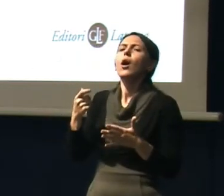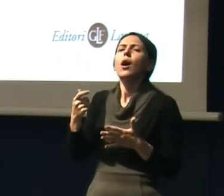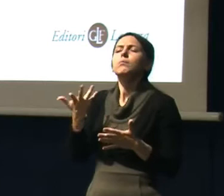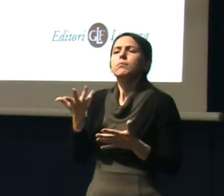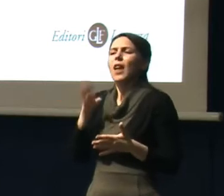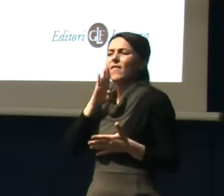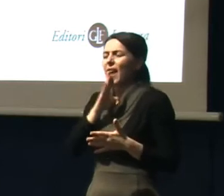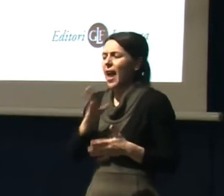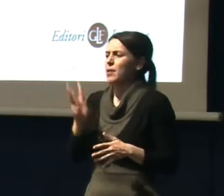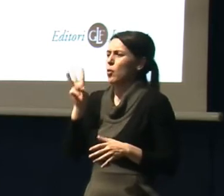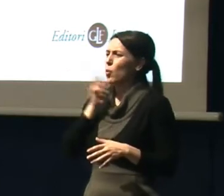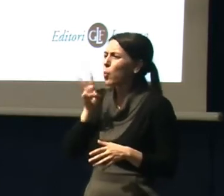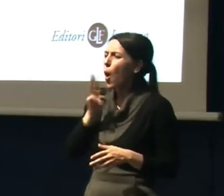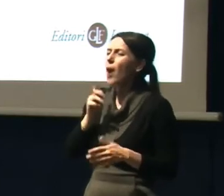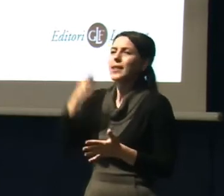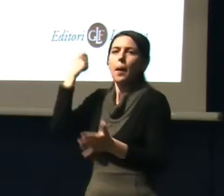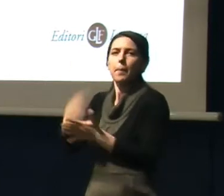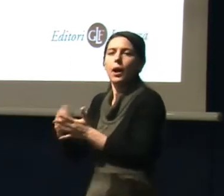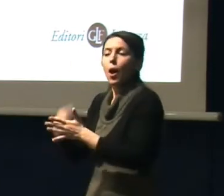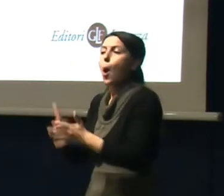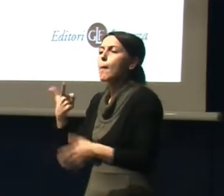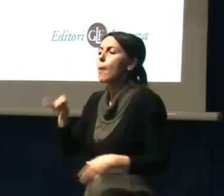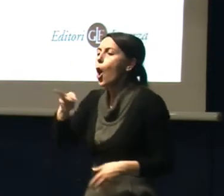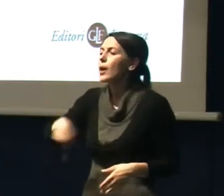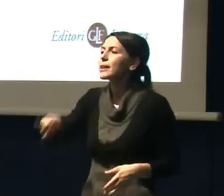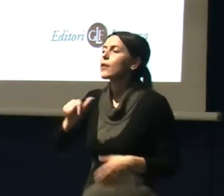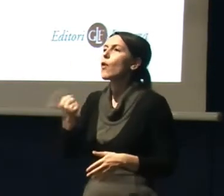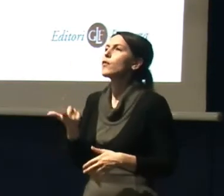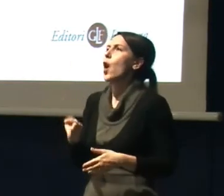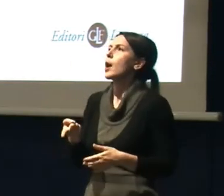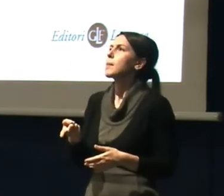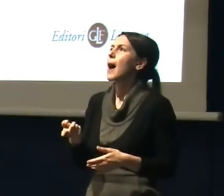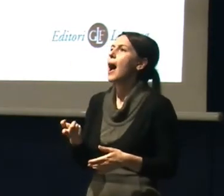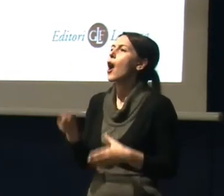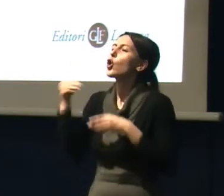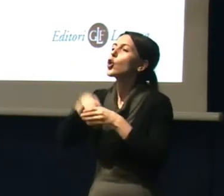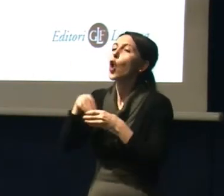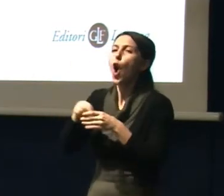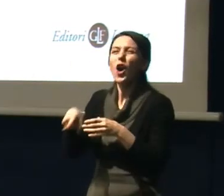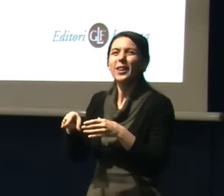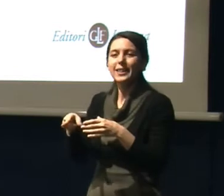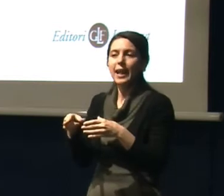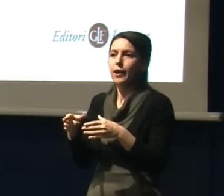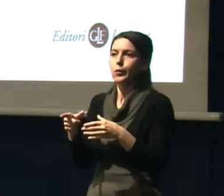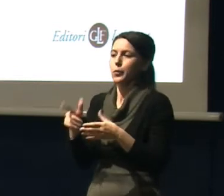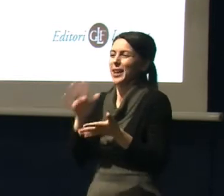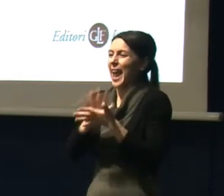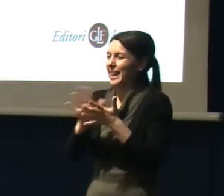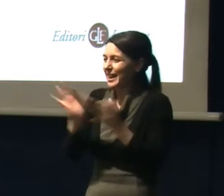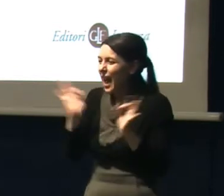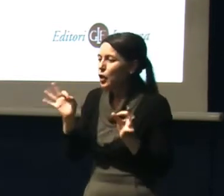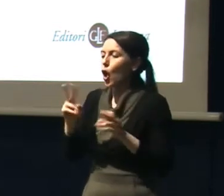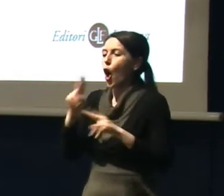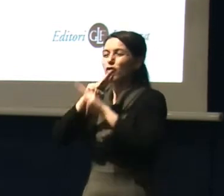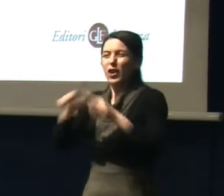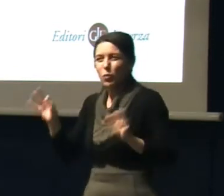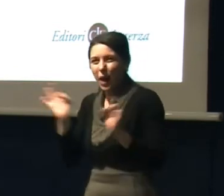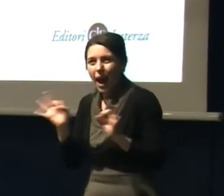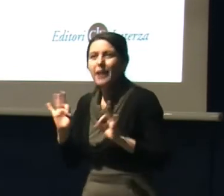proprio perché li consideriamo responsabili dei contenuti che passano non non editati non passati non